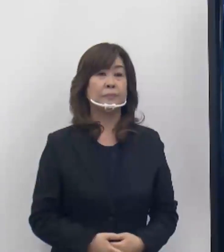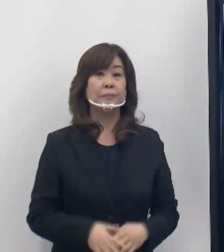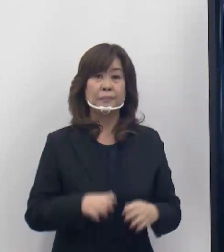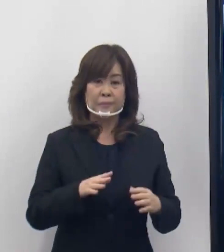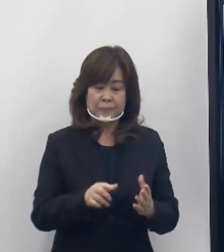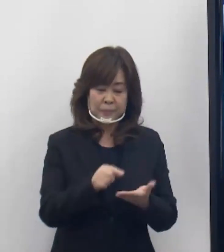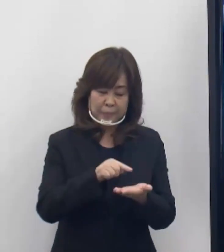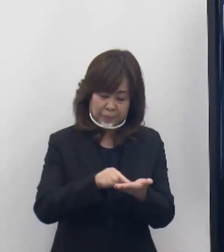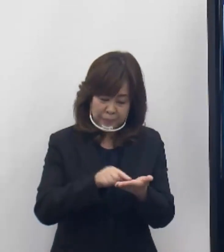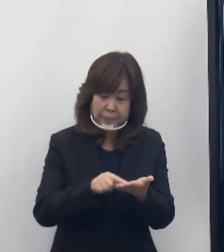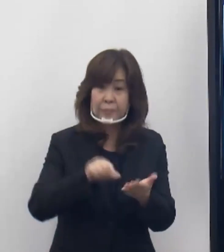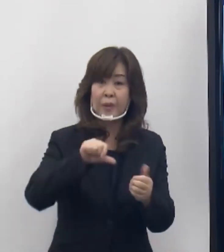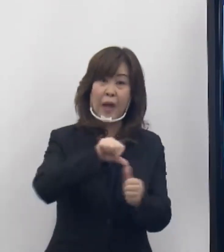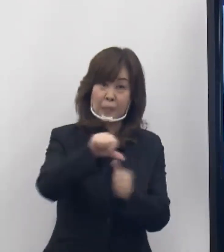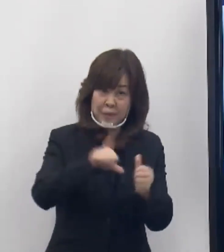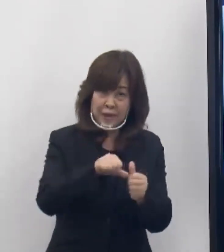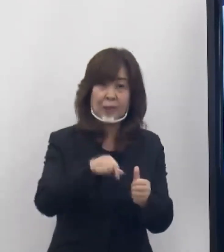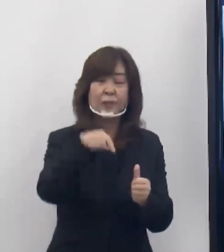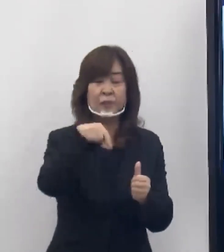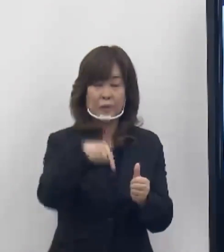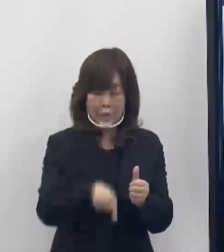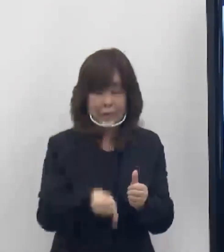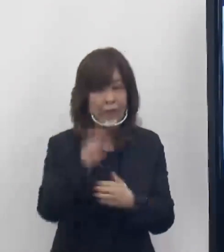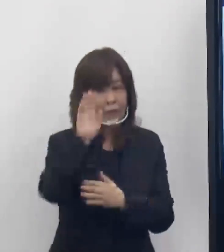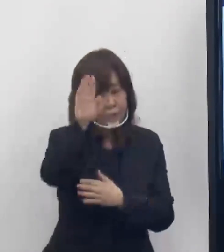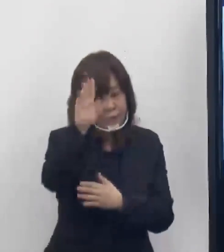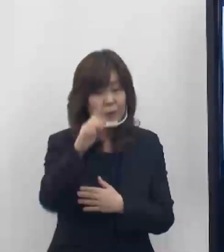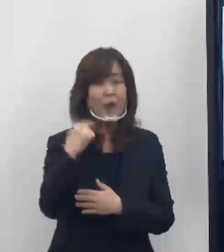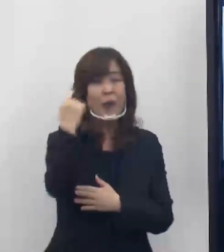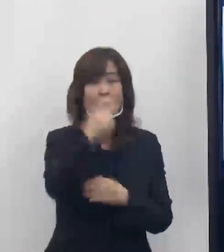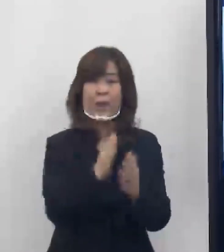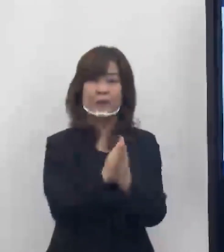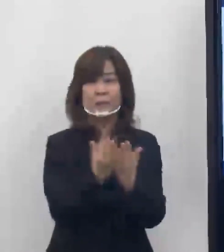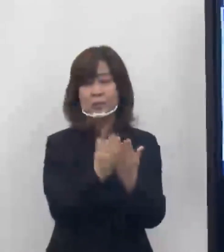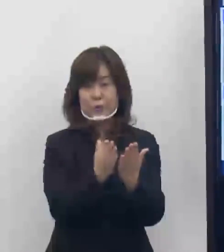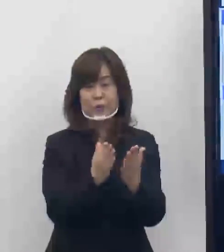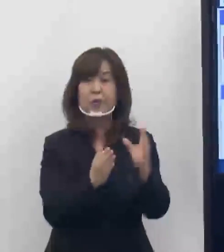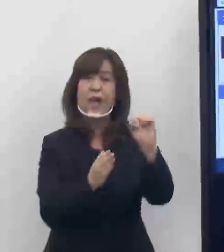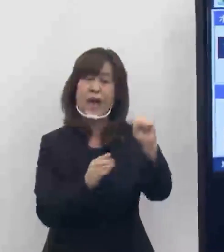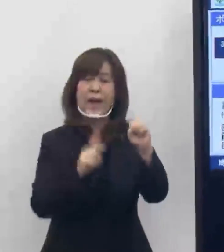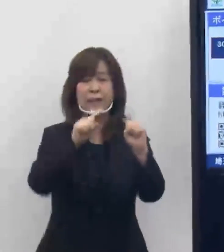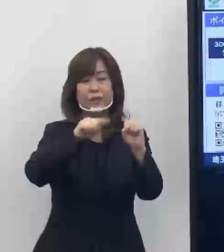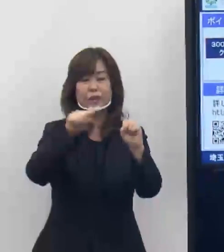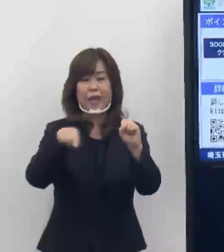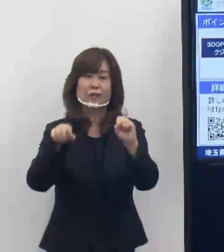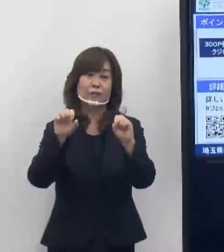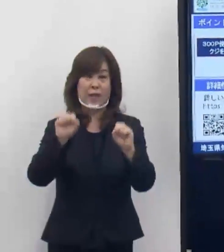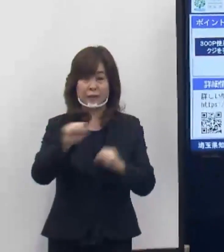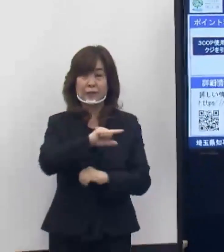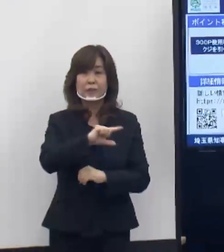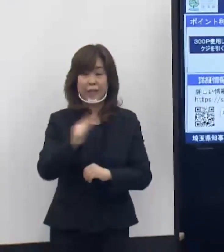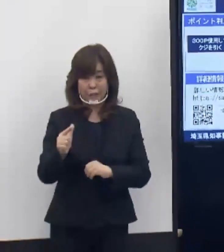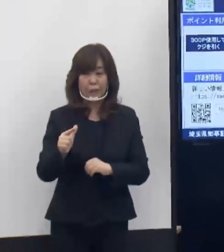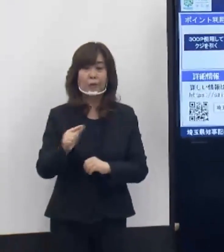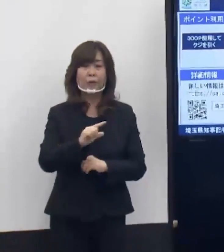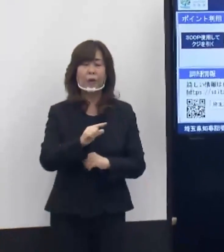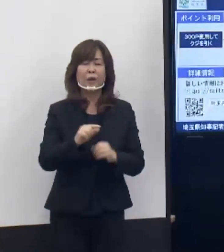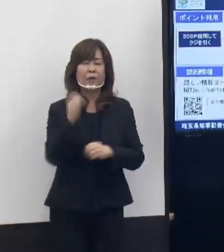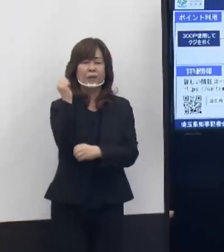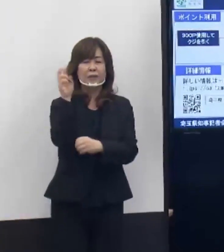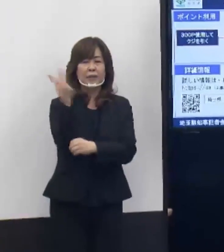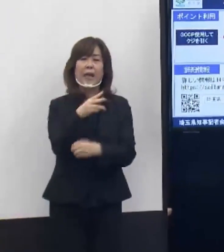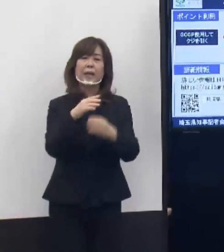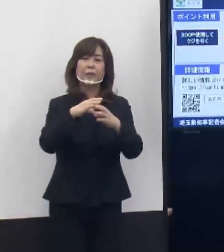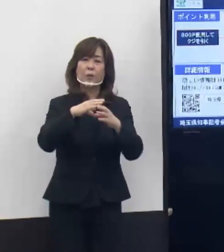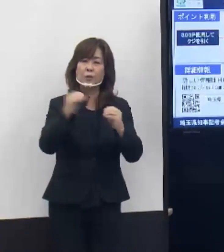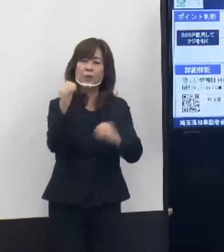につきましては、今後 Facebook や Instagram などの SNS、 あるいはタウン Wi-Fi やさいの国だより